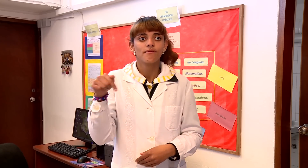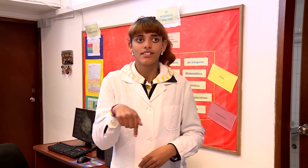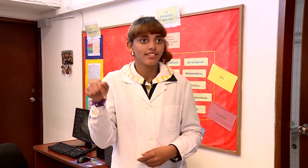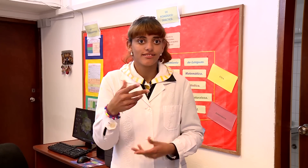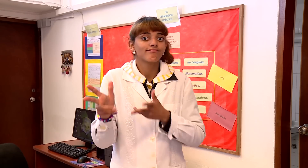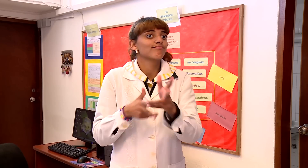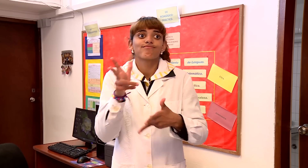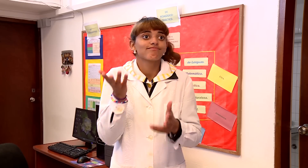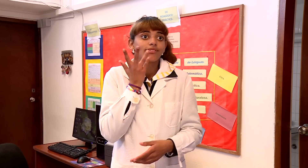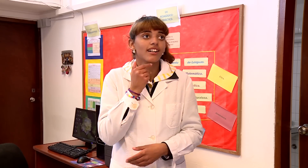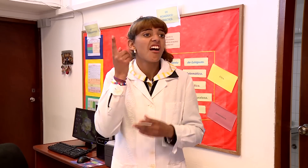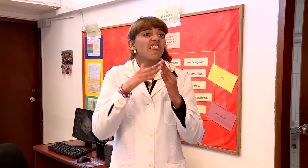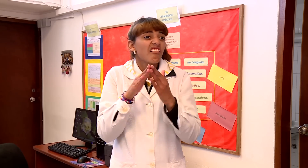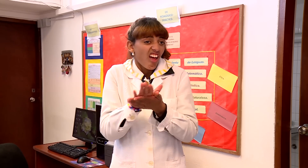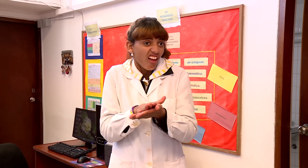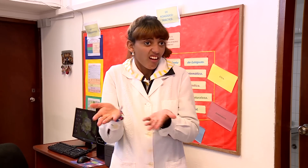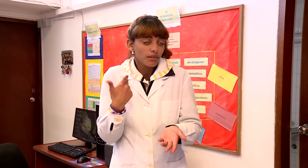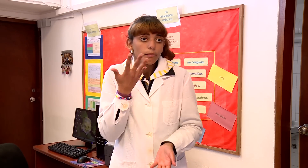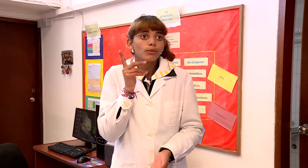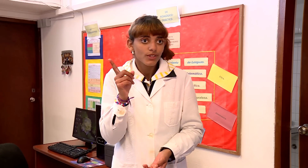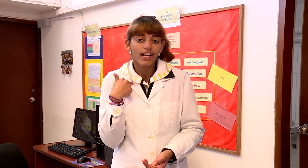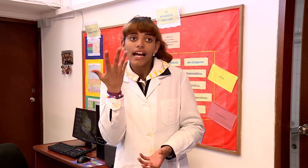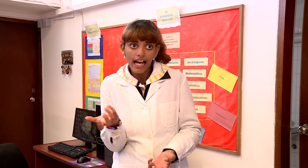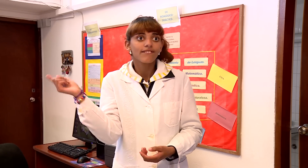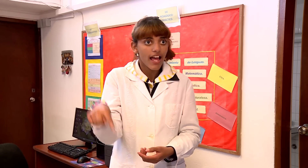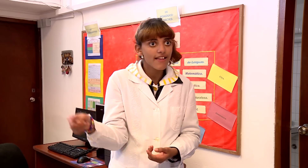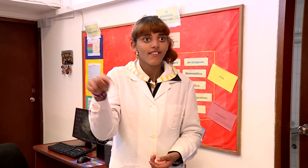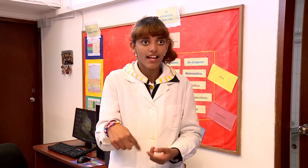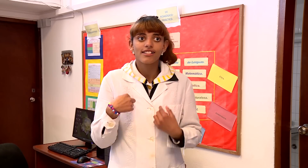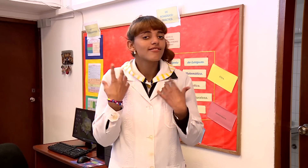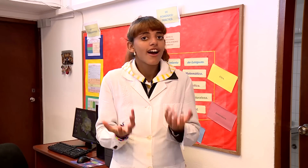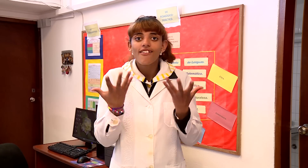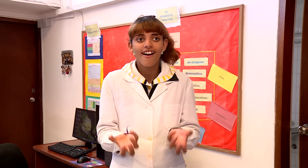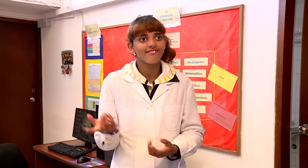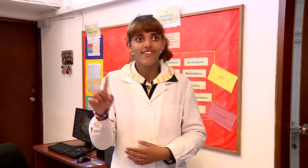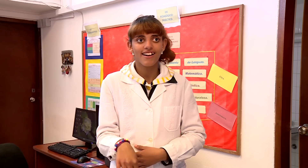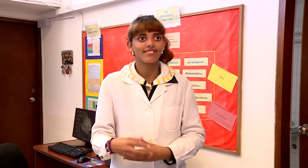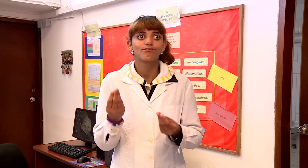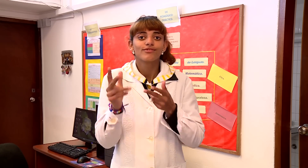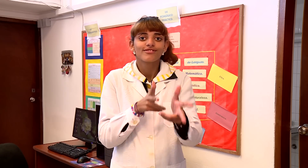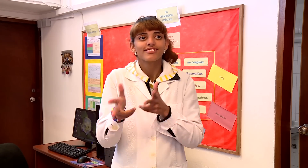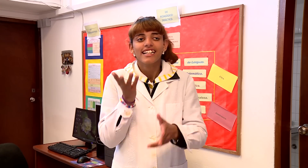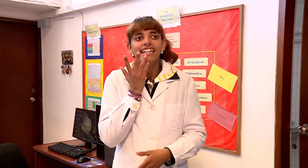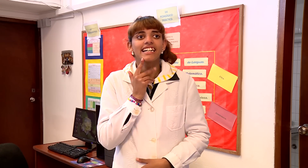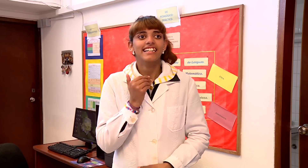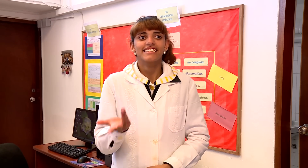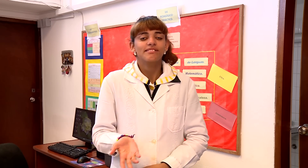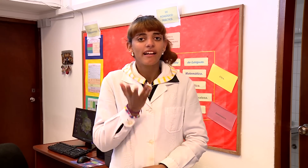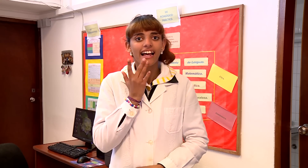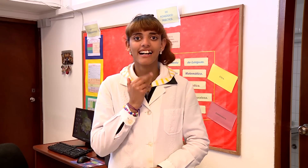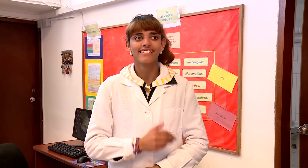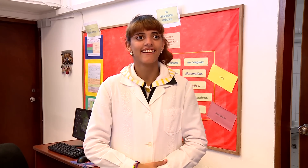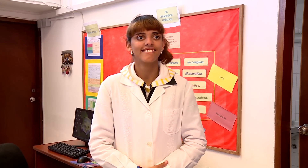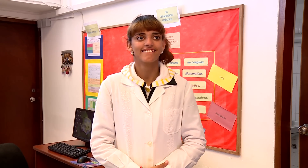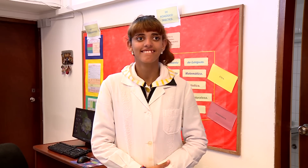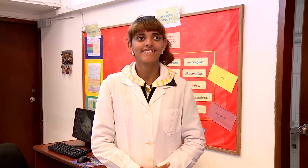escuela me encanta venir a la escuela para estar comunicada con mis amigos. En mi casa no me gusta porque me aburro en mi casa, pero nadie se